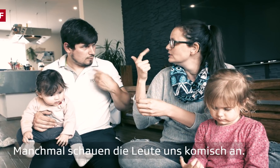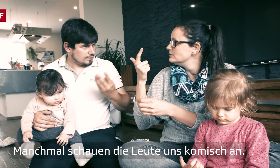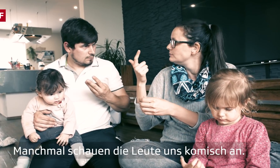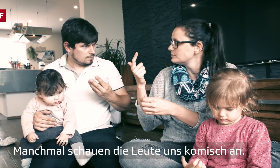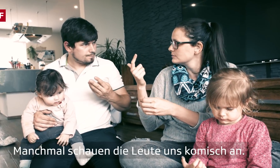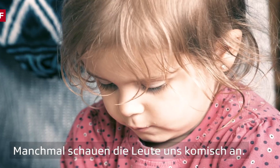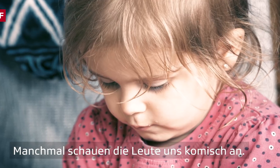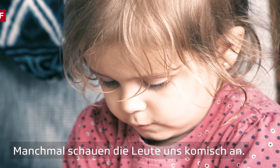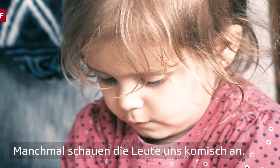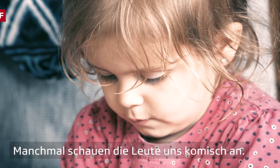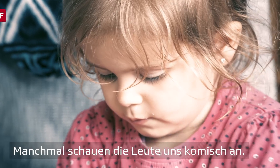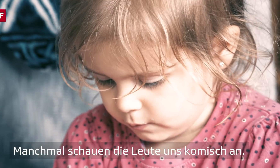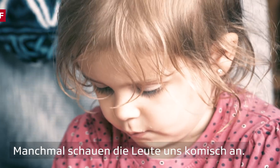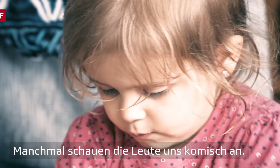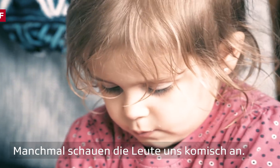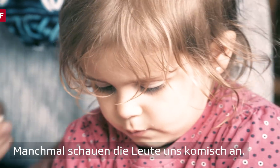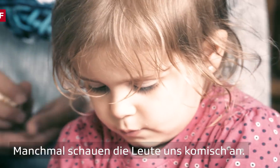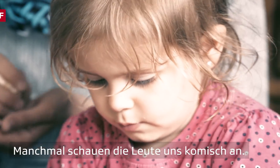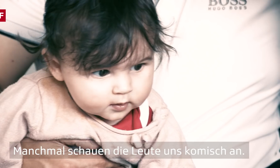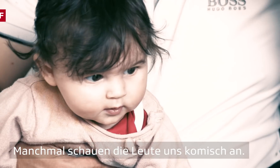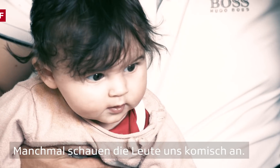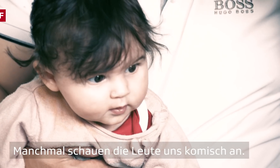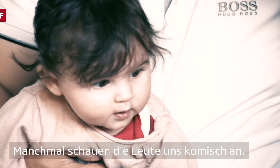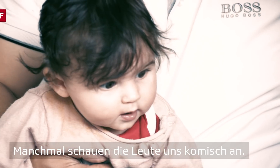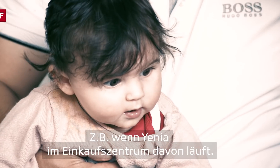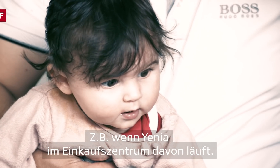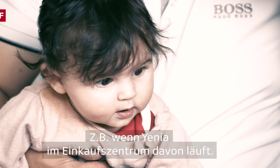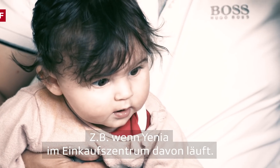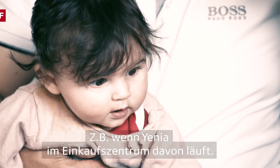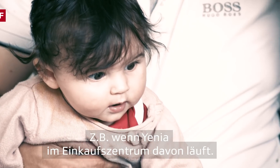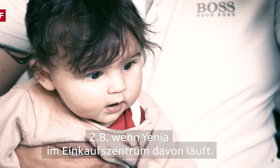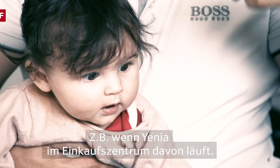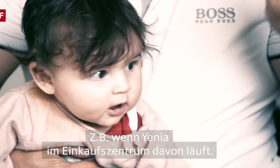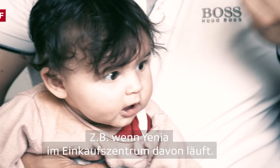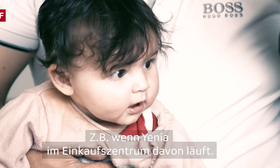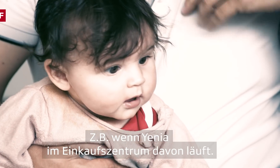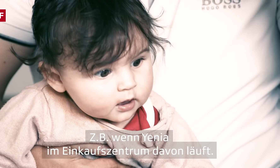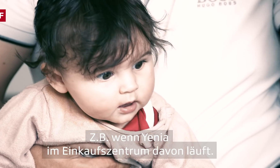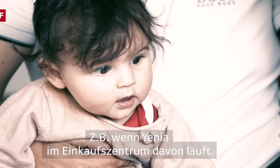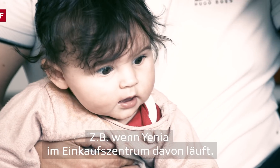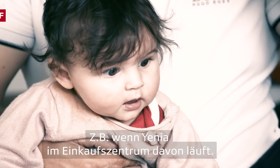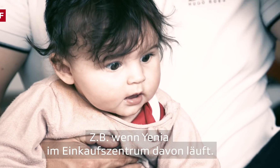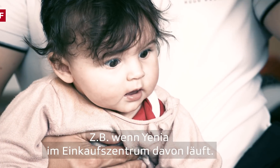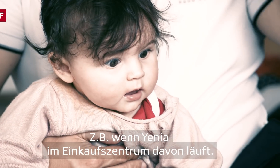Manchmal schauen die Leute unkomisch an. Zum Beispiel, wenn jener davon auf